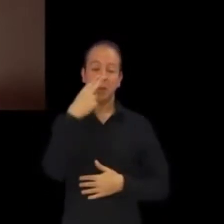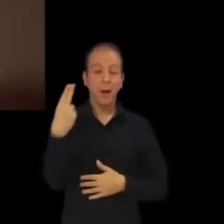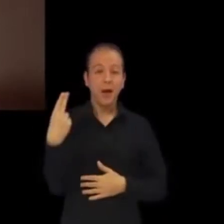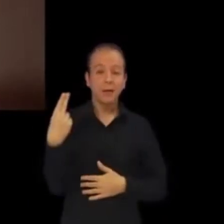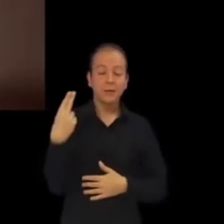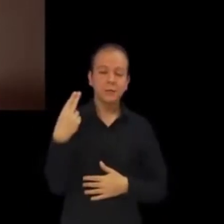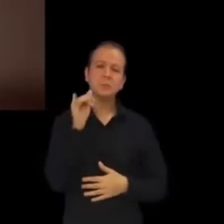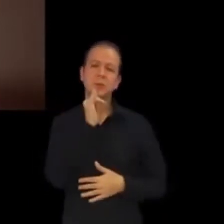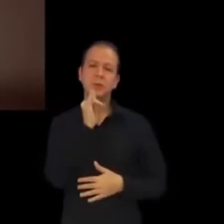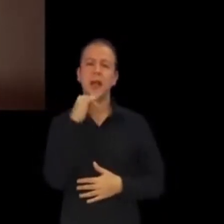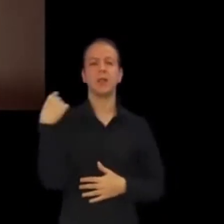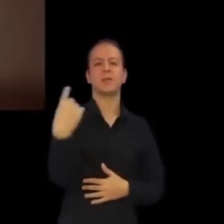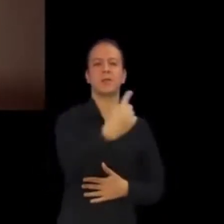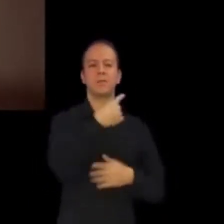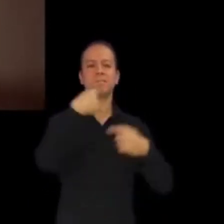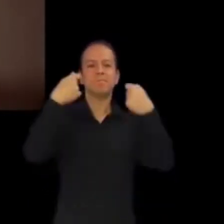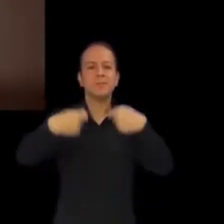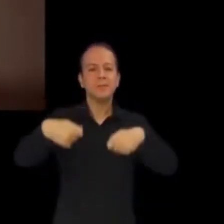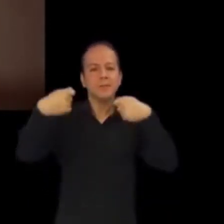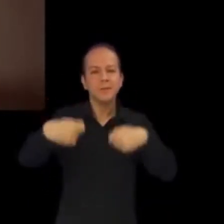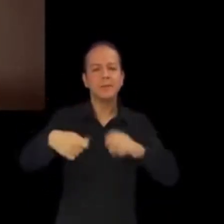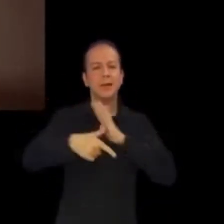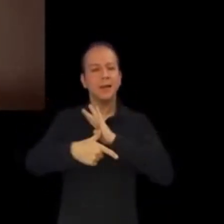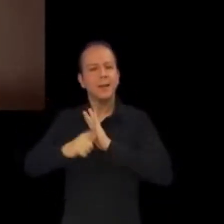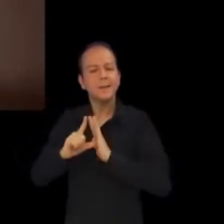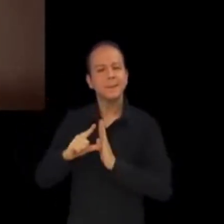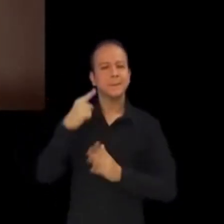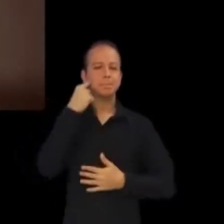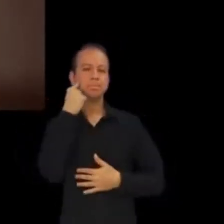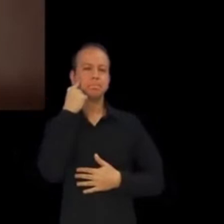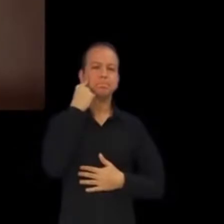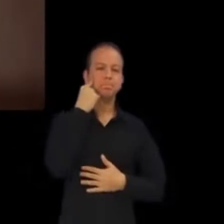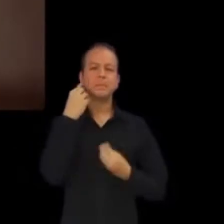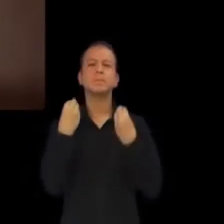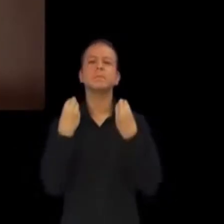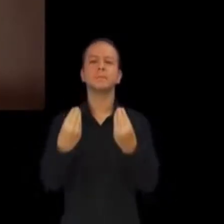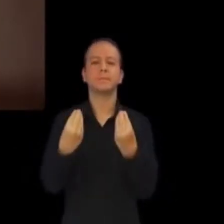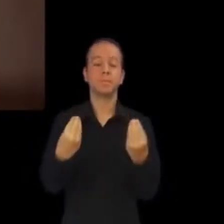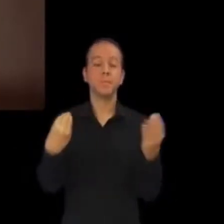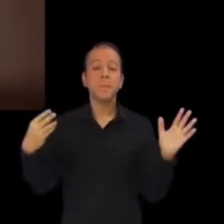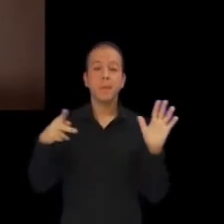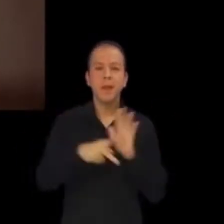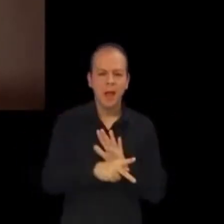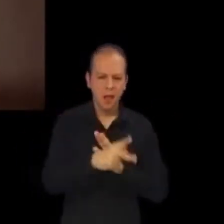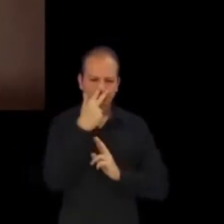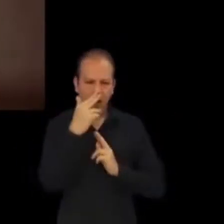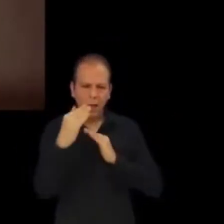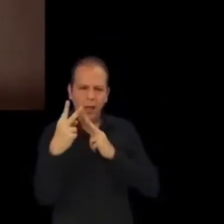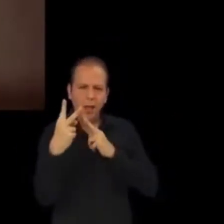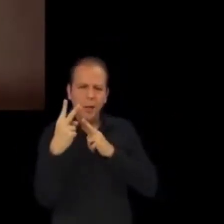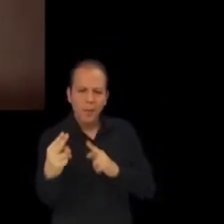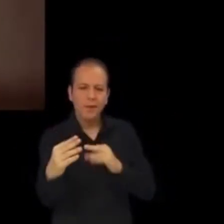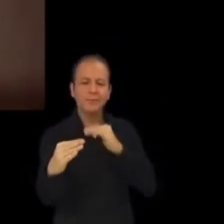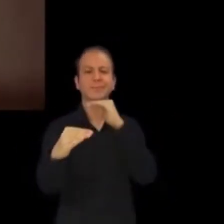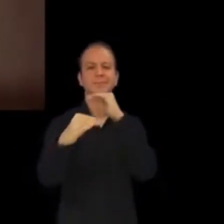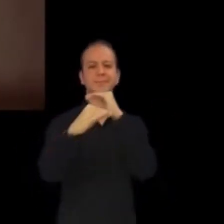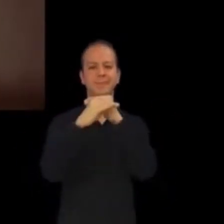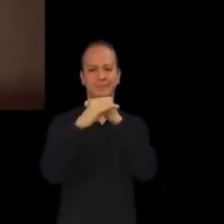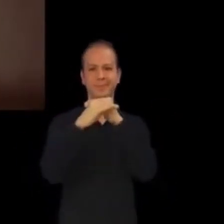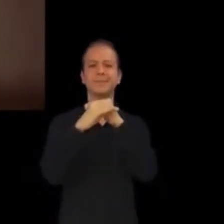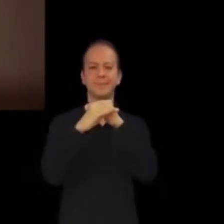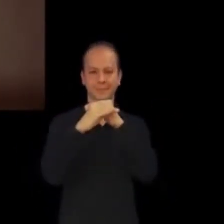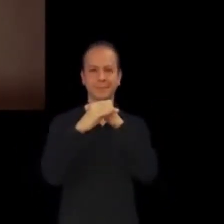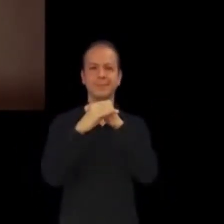Então, acho que a gente precisaria lidar com isso como se eles fossem iguais.